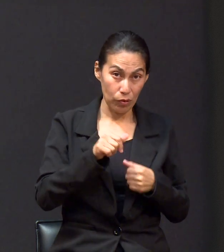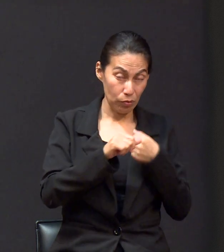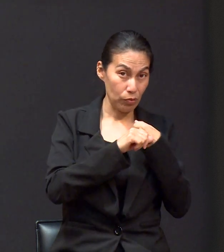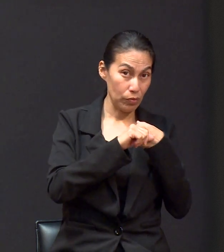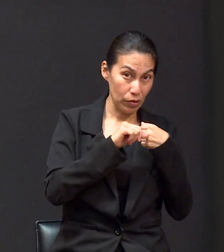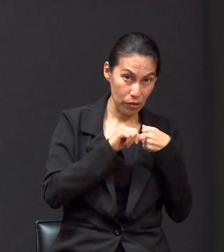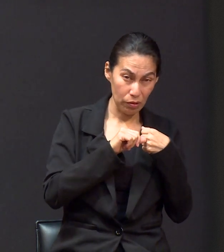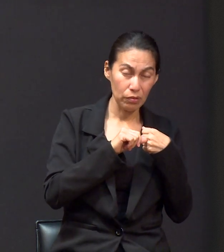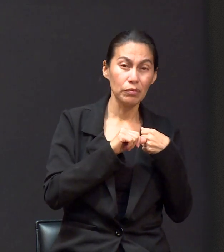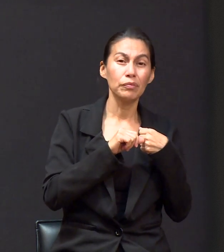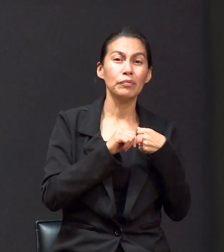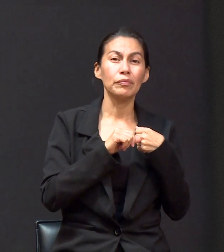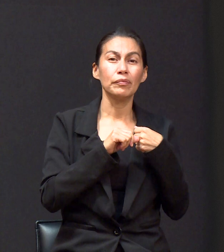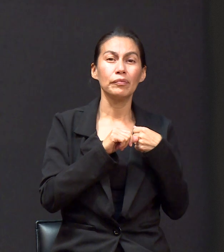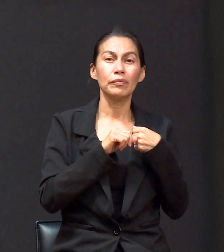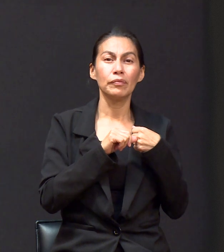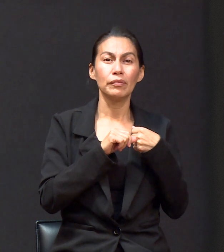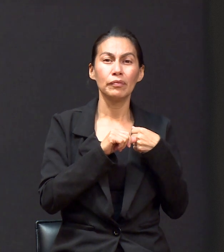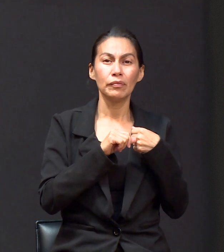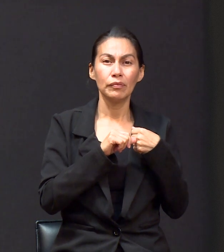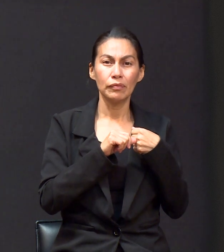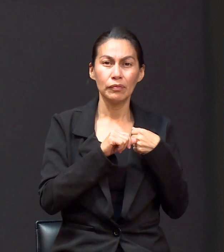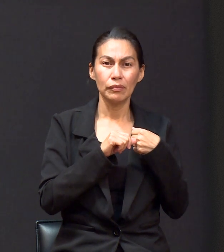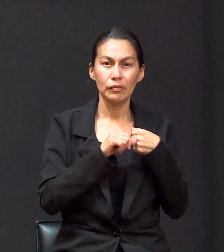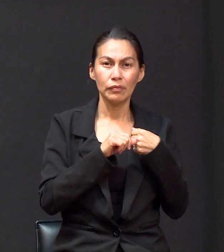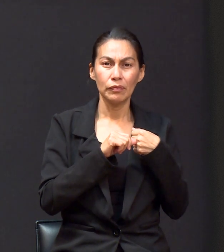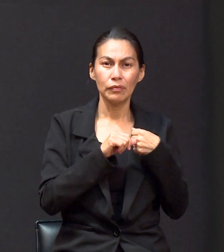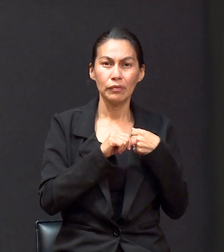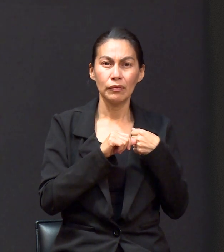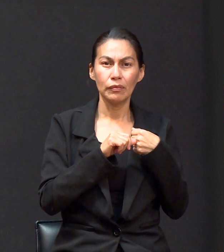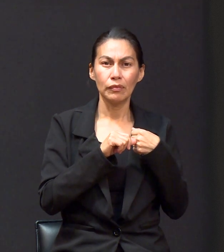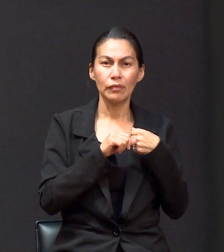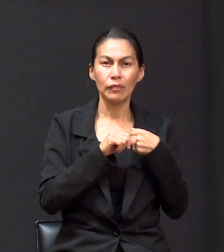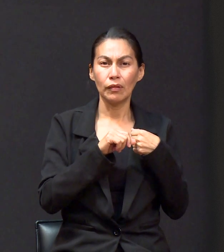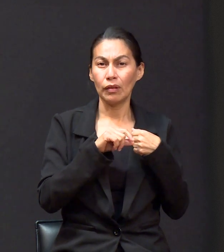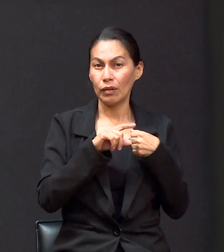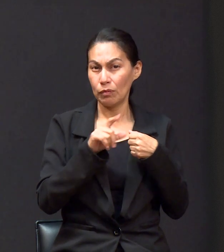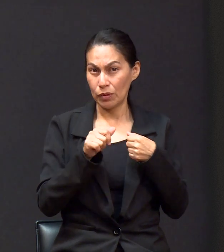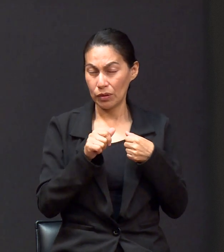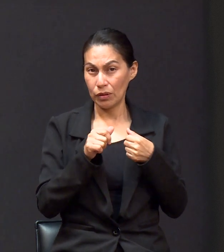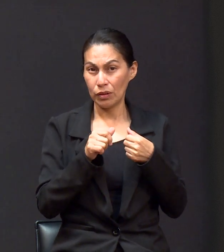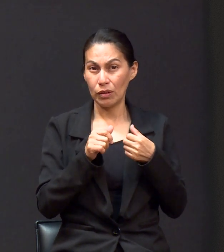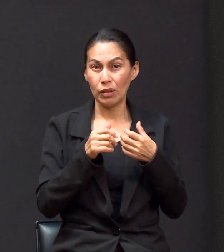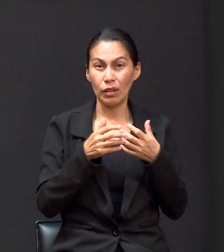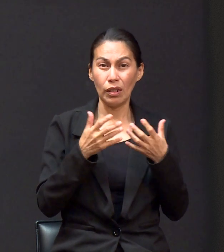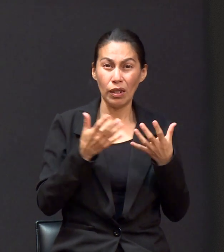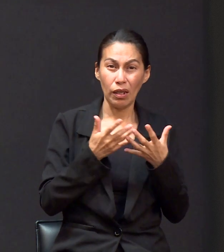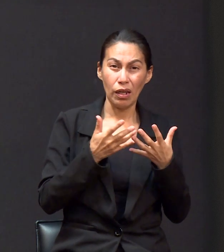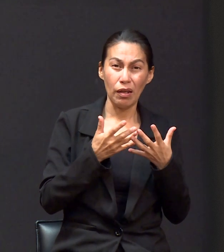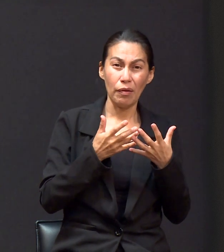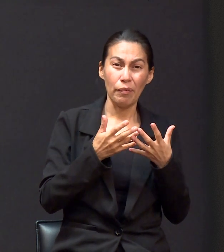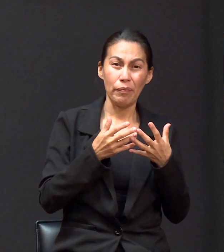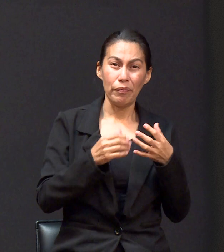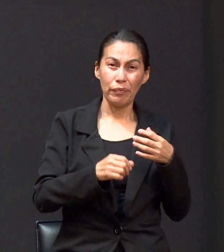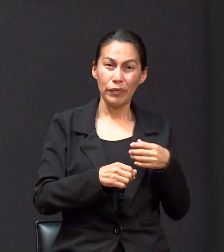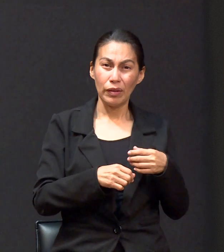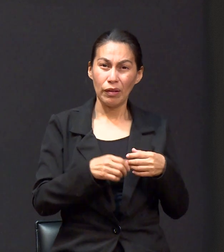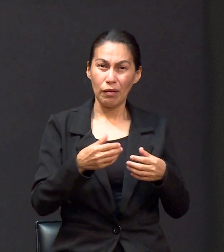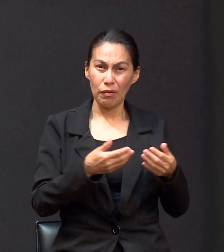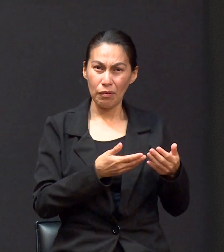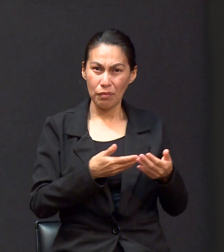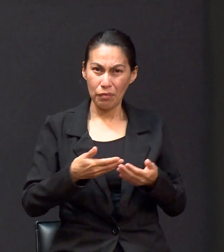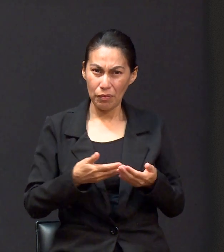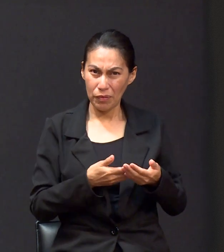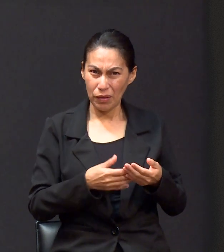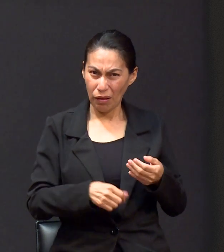Y pues me operaron, me hicieron una cesárea, me